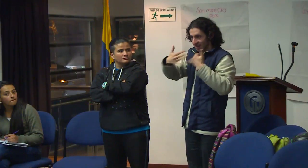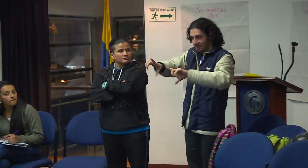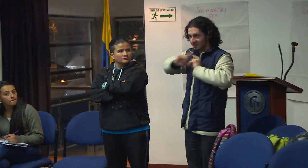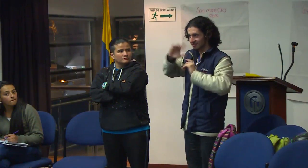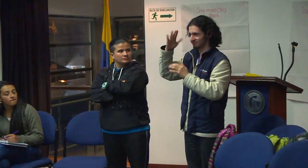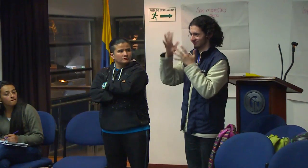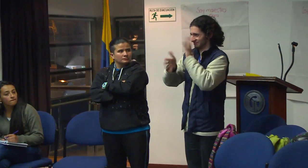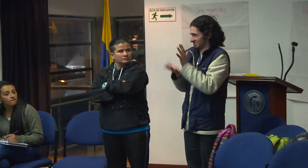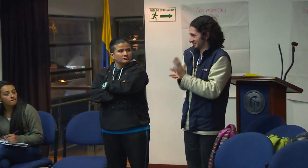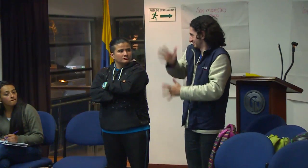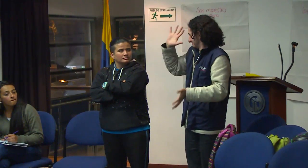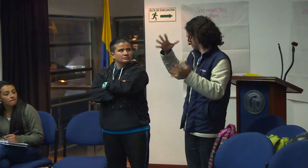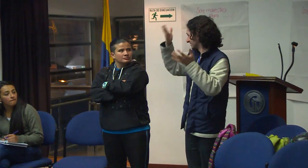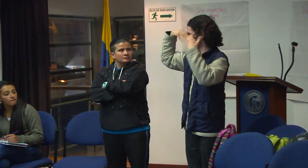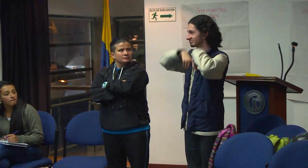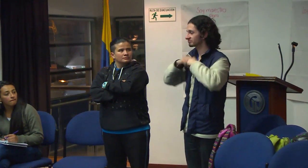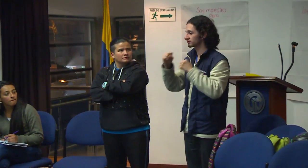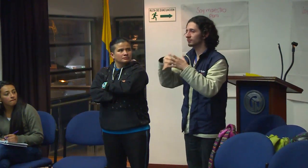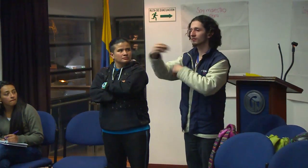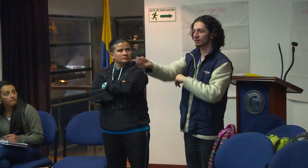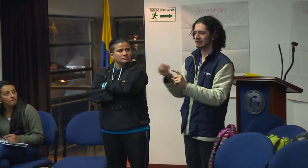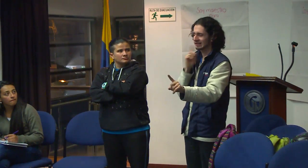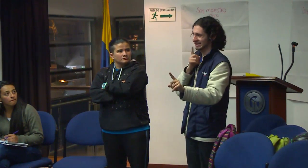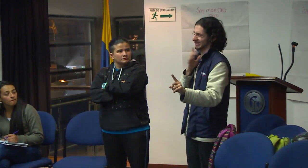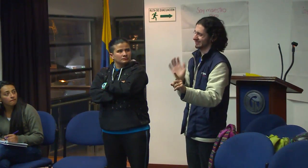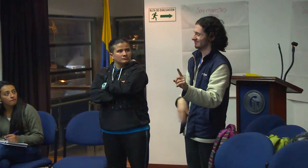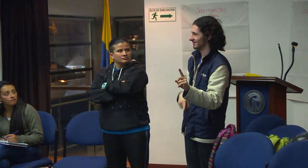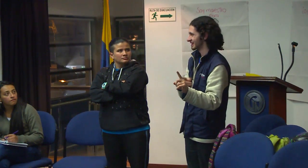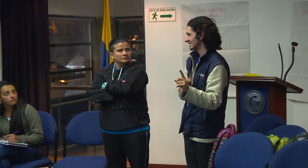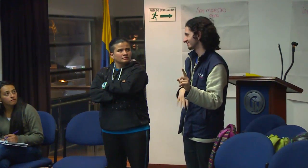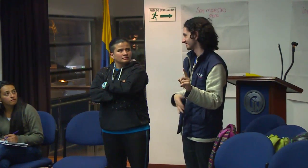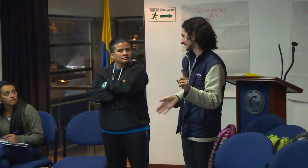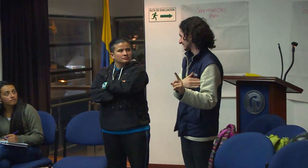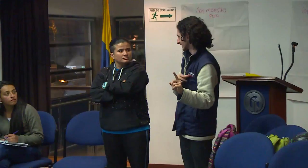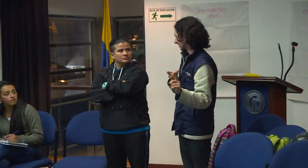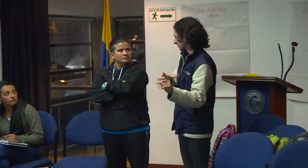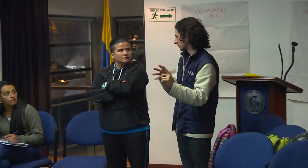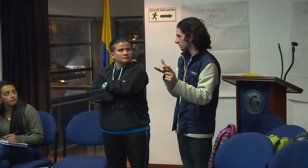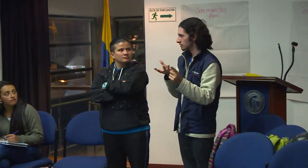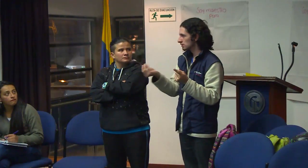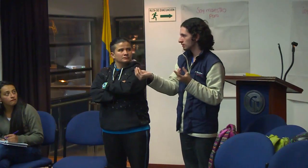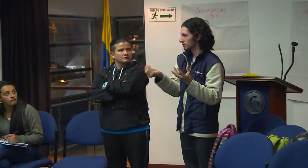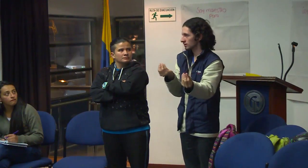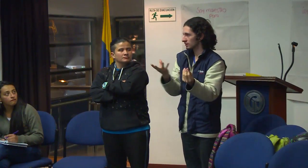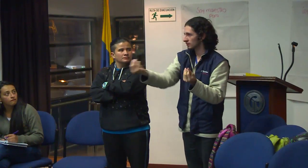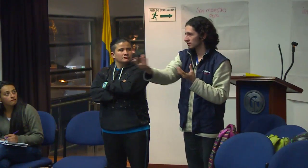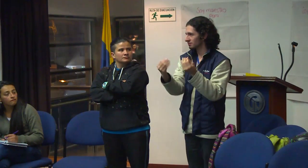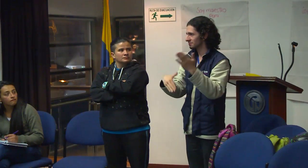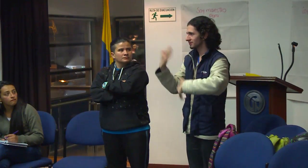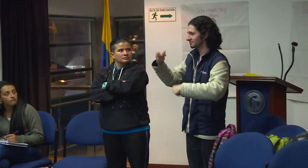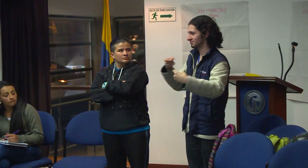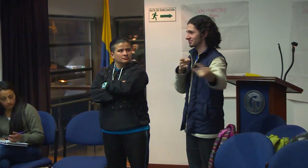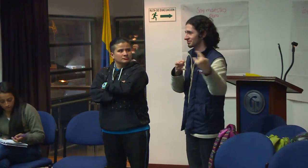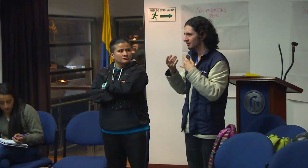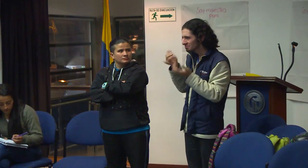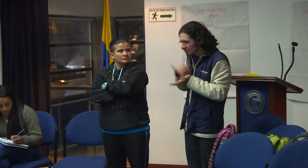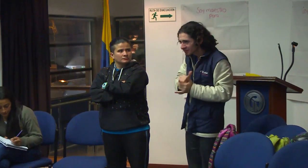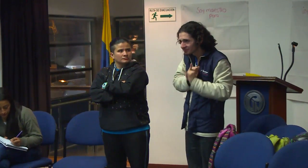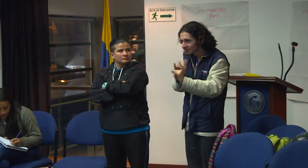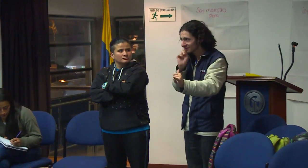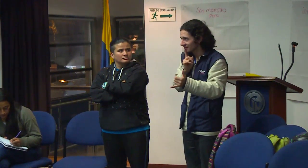aquí estamos pensándonos muchas tensiones, vamos a terminar nuestro proceso de formación y luego vamos a ver, ay, pero es que él no sabe. Hay